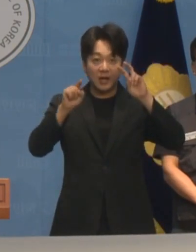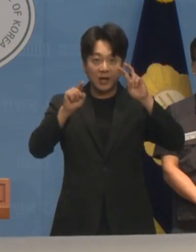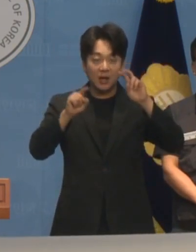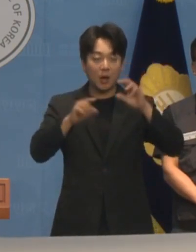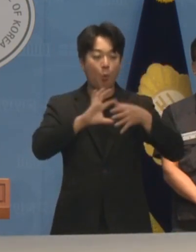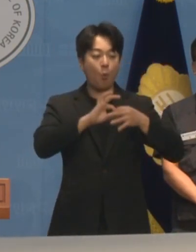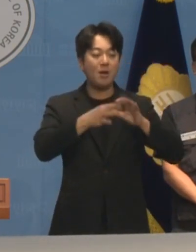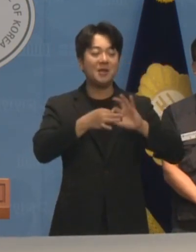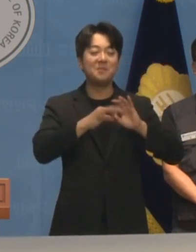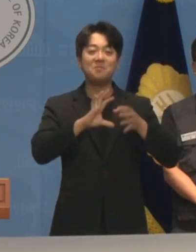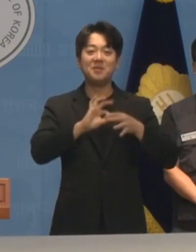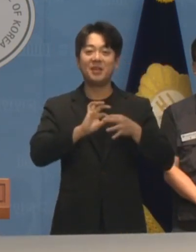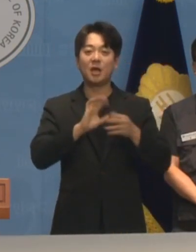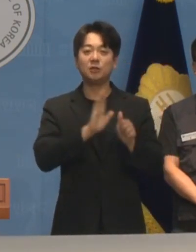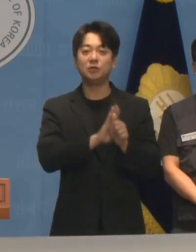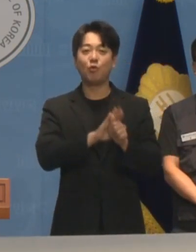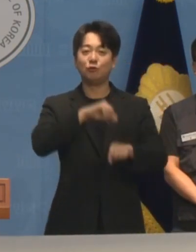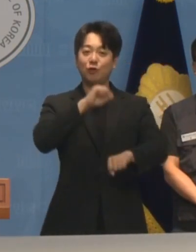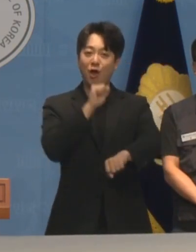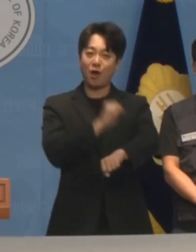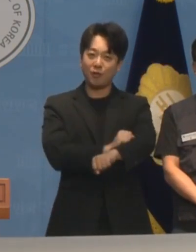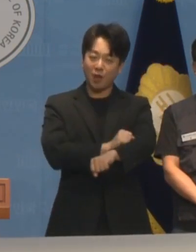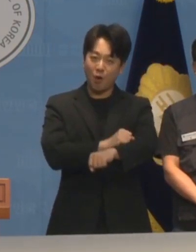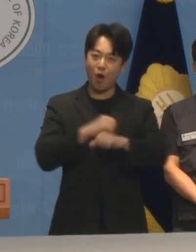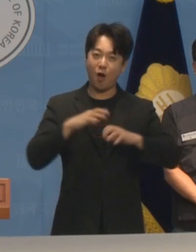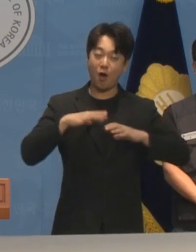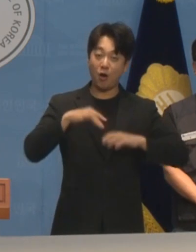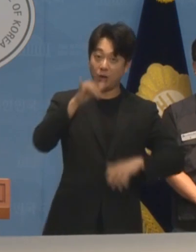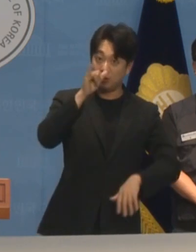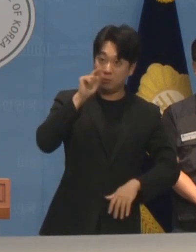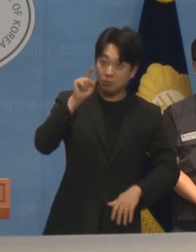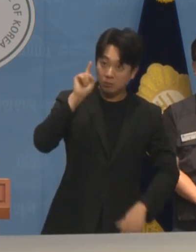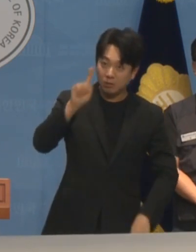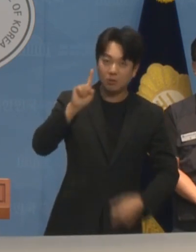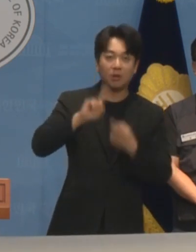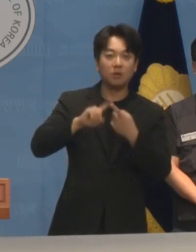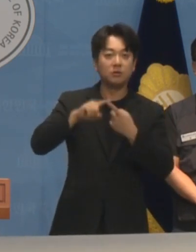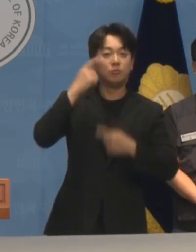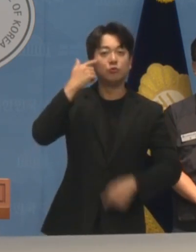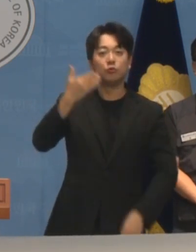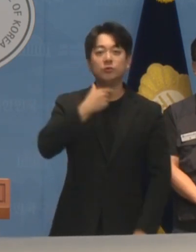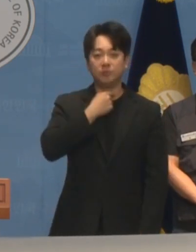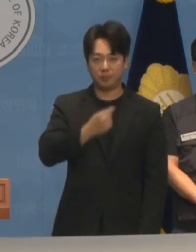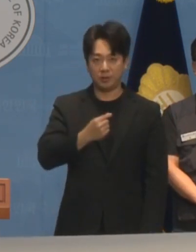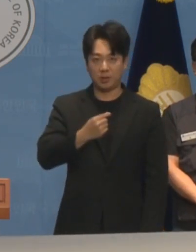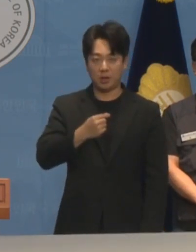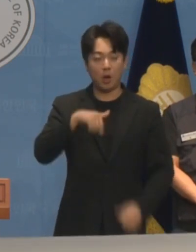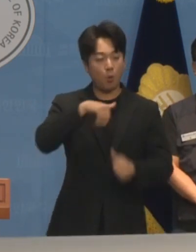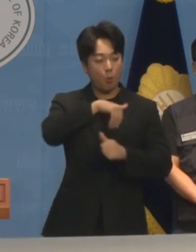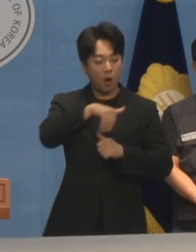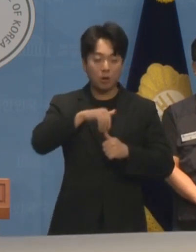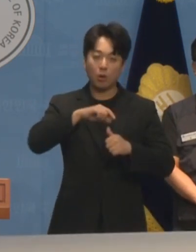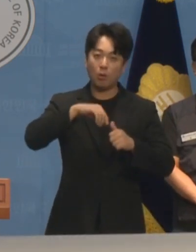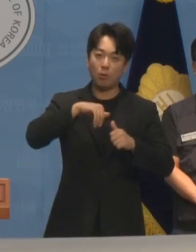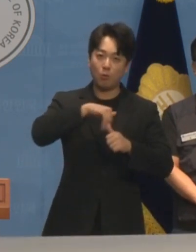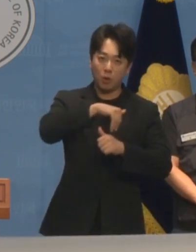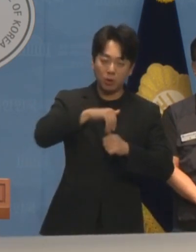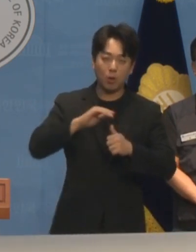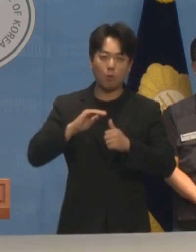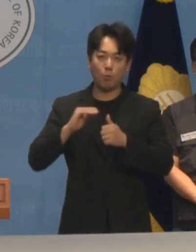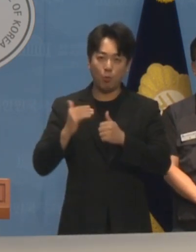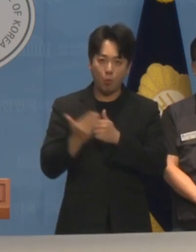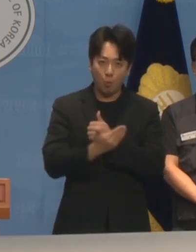그룹 정의선 회장께 묻고 싶습니다. 정의선 회장이 말하는 환경보호, 사회적 공헌, 윤리 경영을